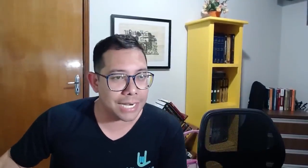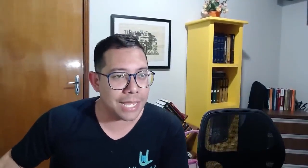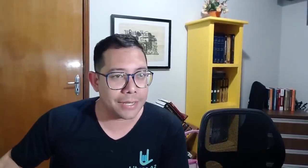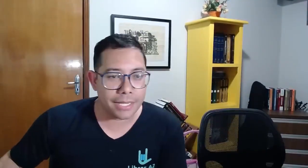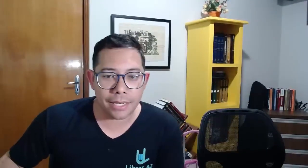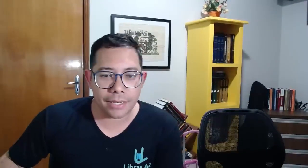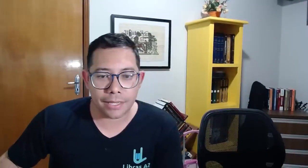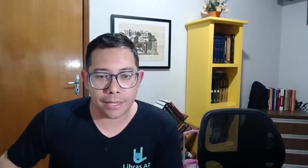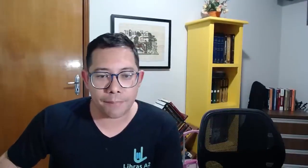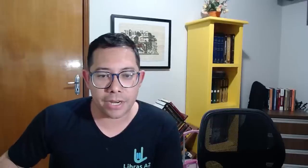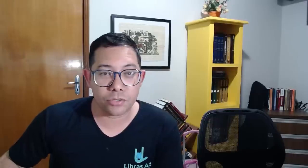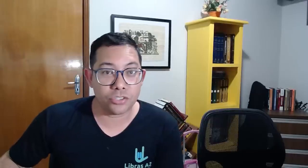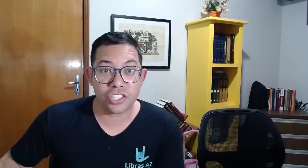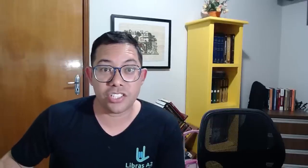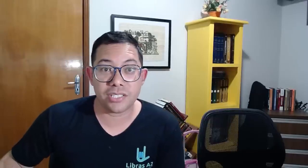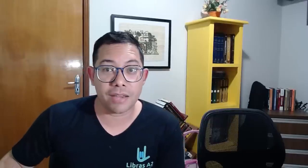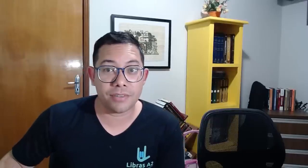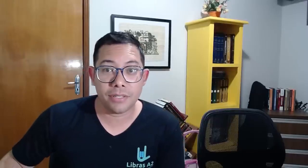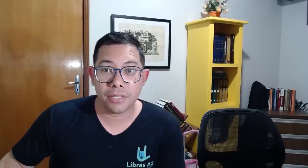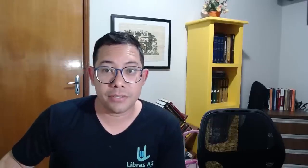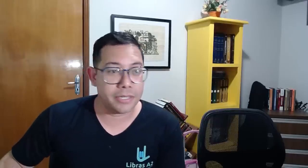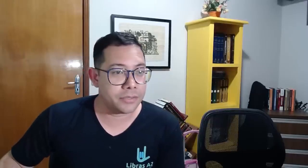lá na parte onde a gente estava, certo?